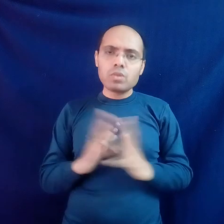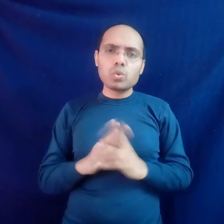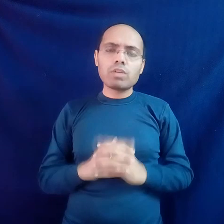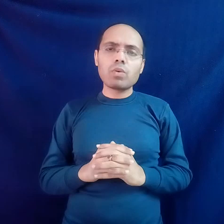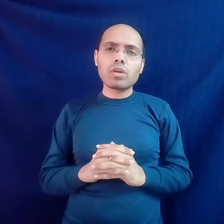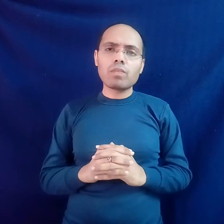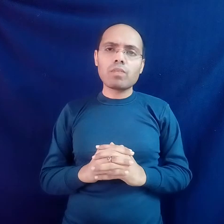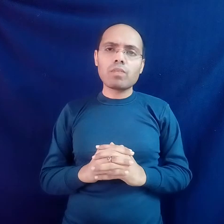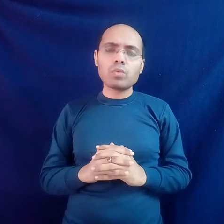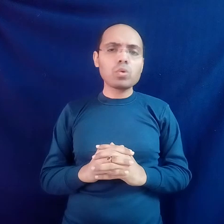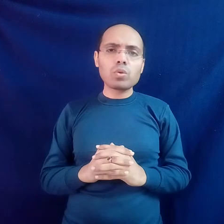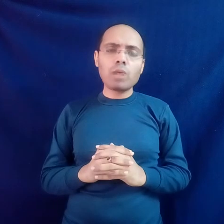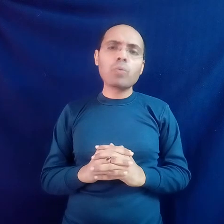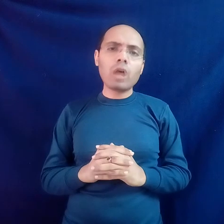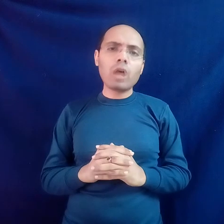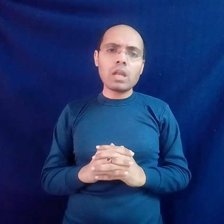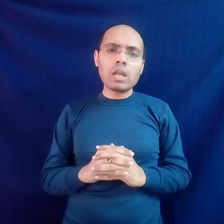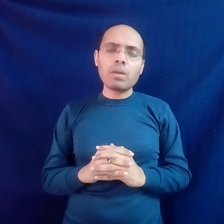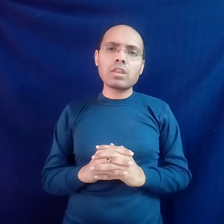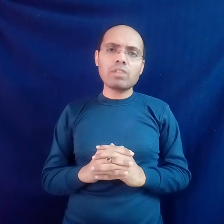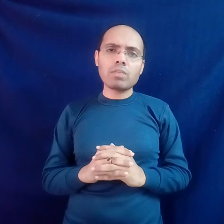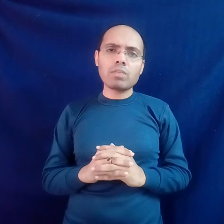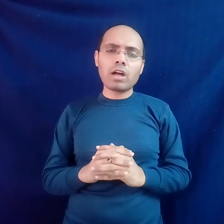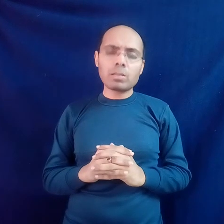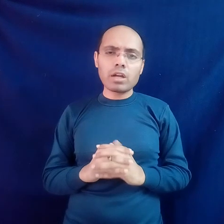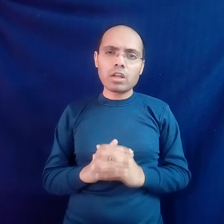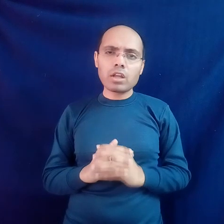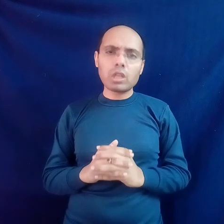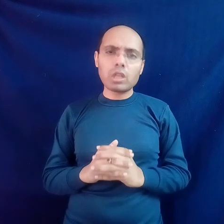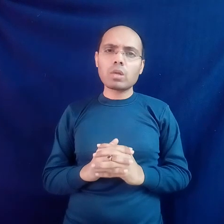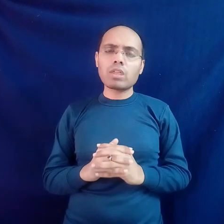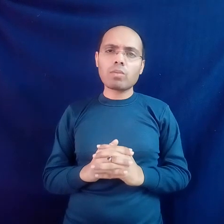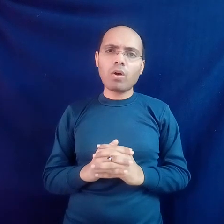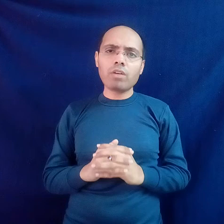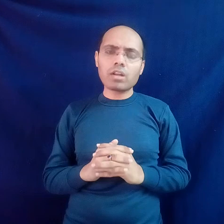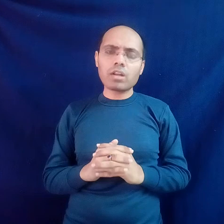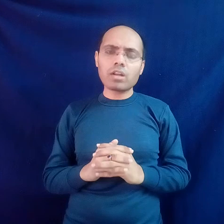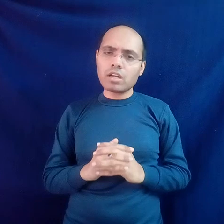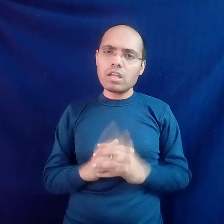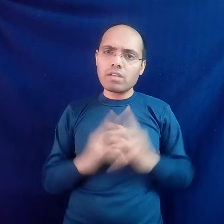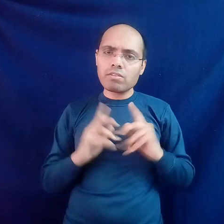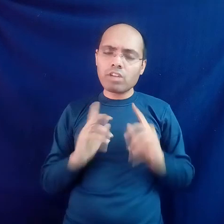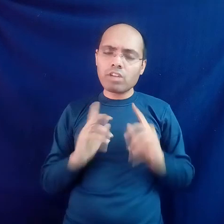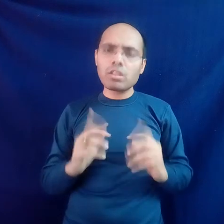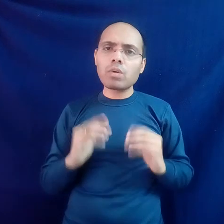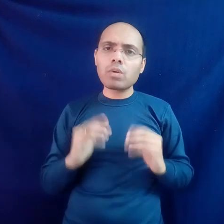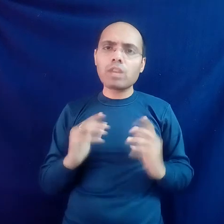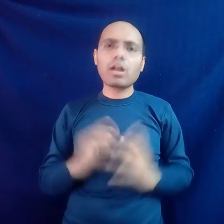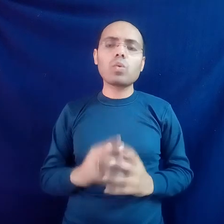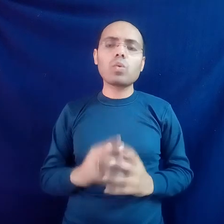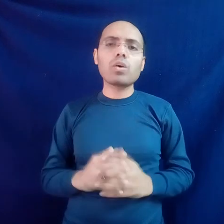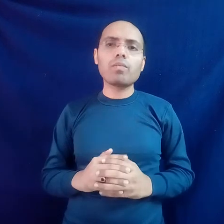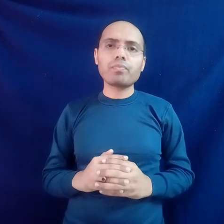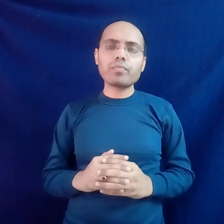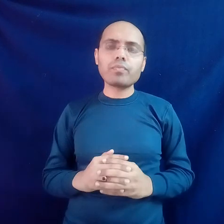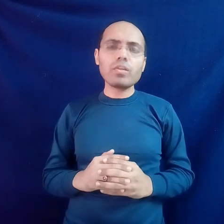जूझ रहे होंगे तो दोस्तों मैं आपको आने वाले सीरीज में, आत्मा के अस्तित्व की सीरीज में, और कई रास्ते, कई सलाह दूंगा,